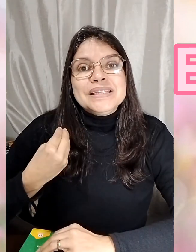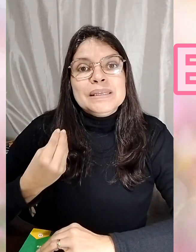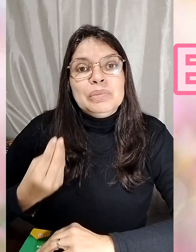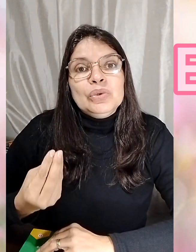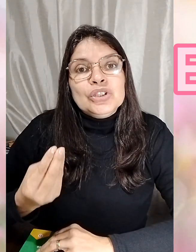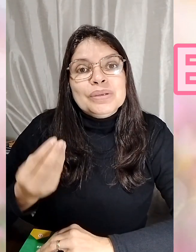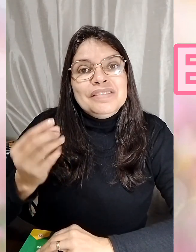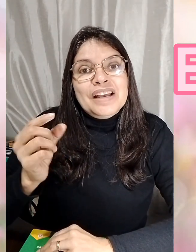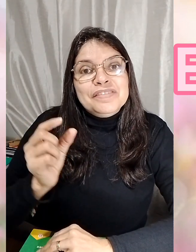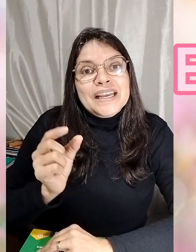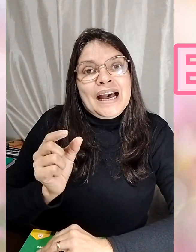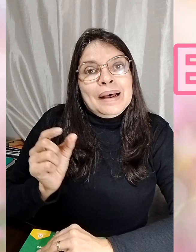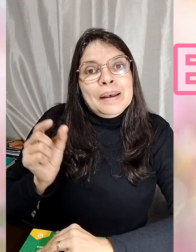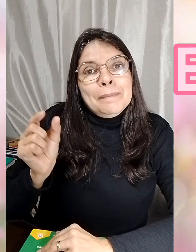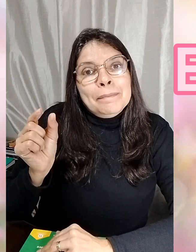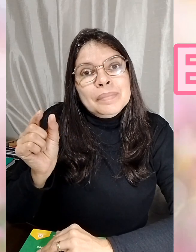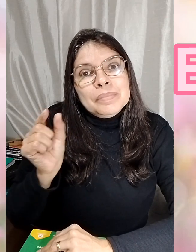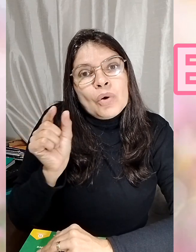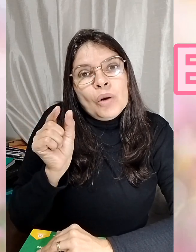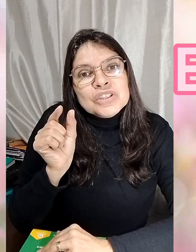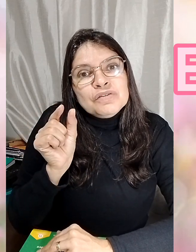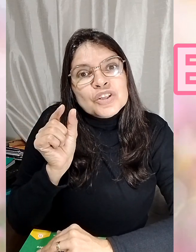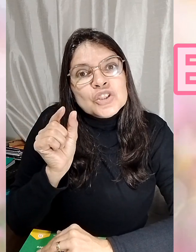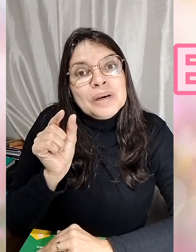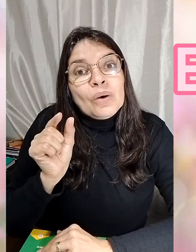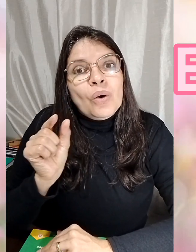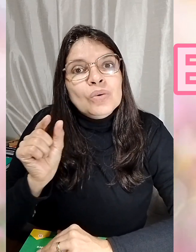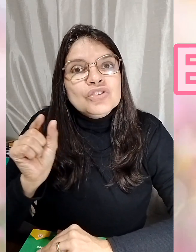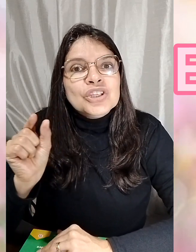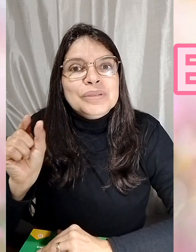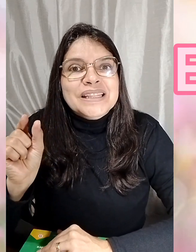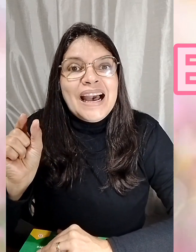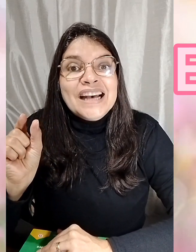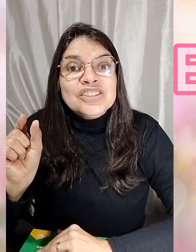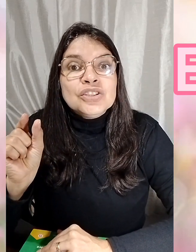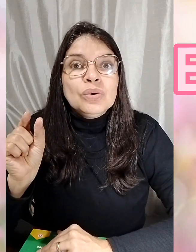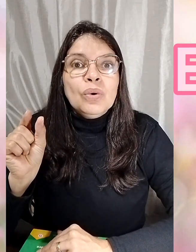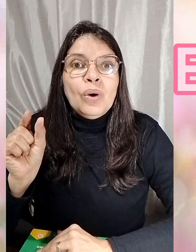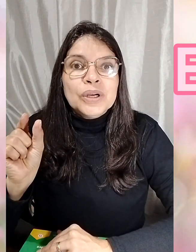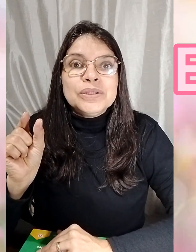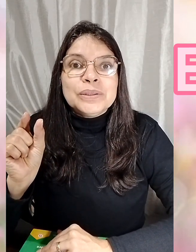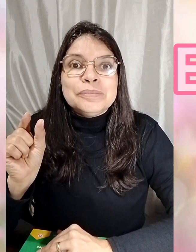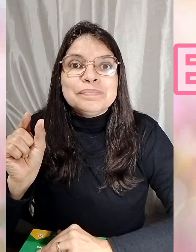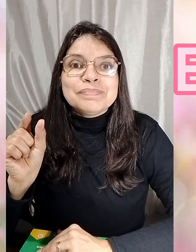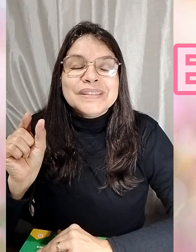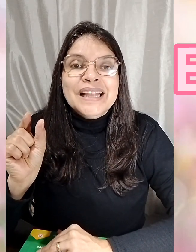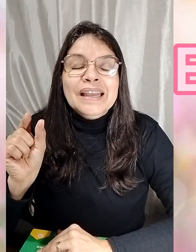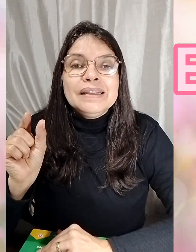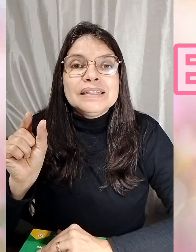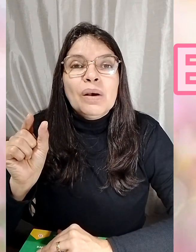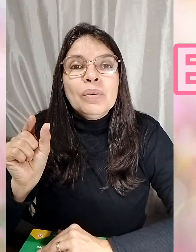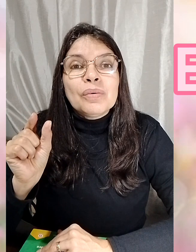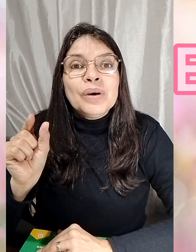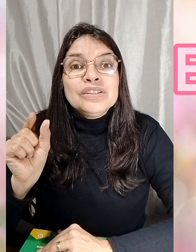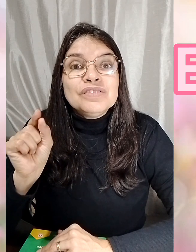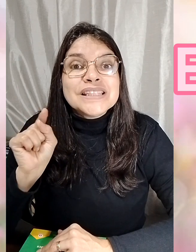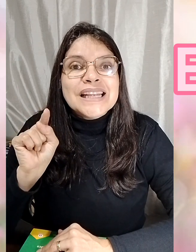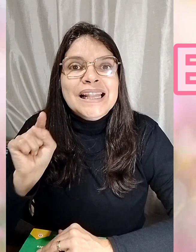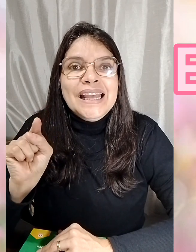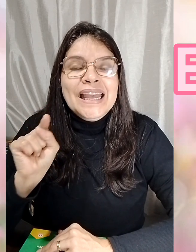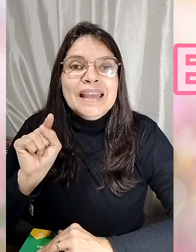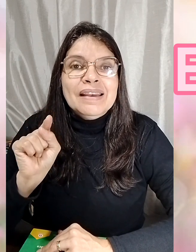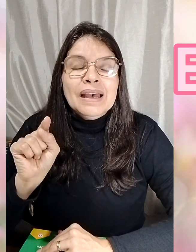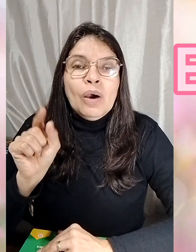Então, esse muito, ele vai ficar como se fosse uma continuidade do gordo, né? Então, quando